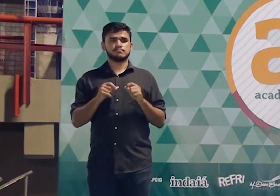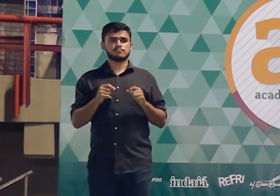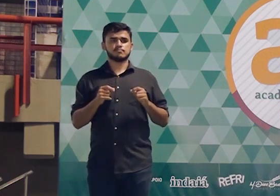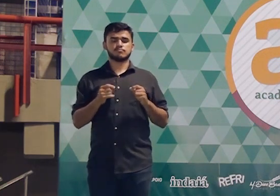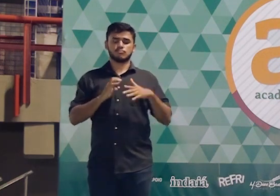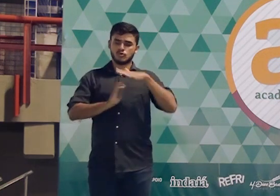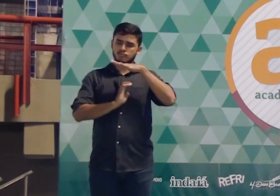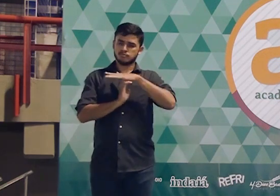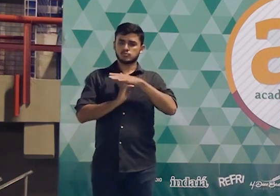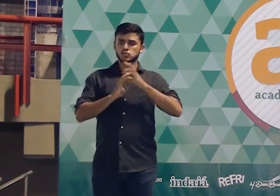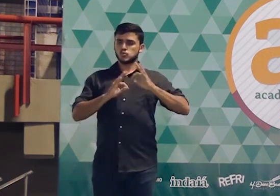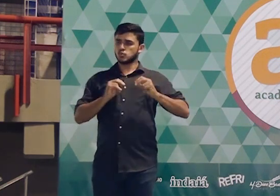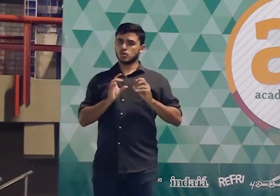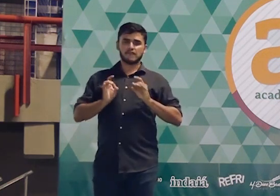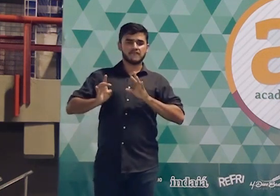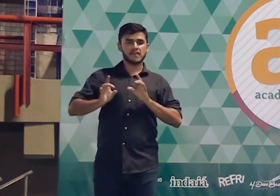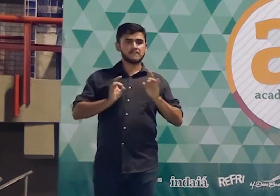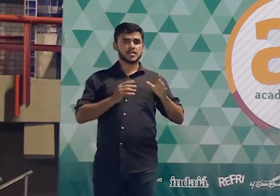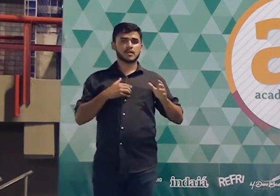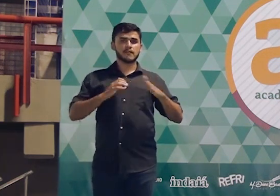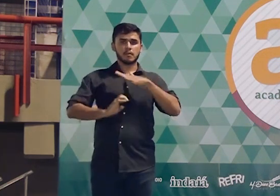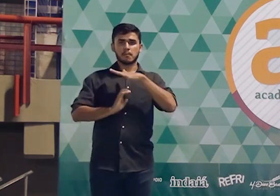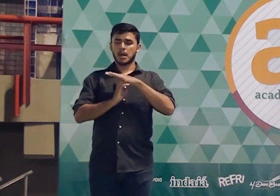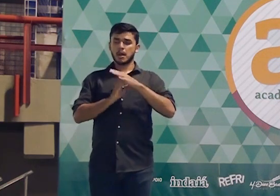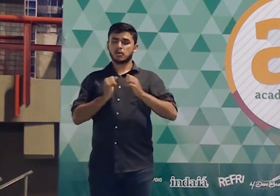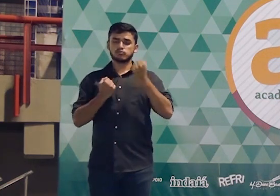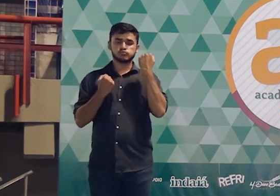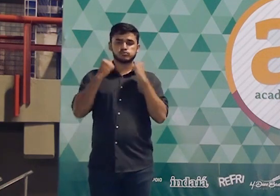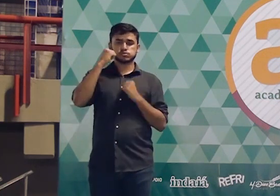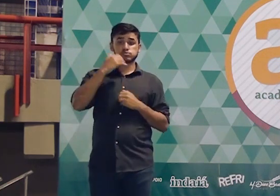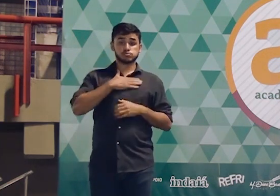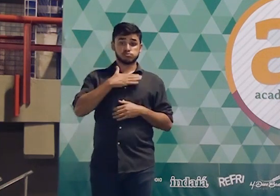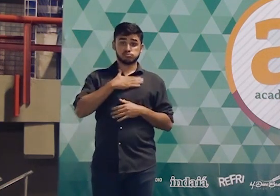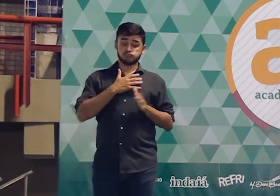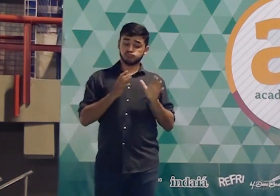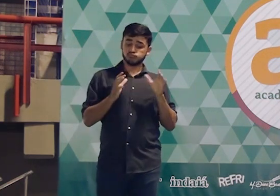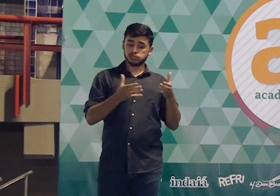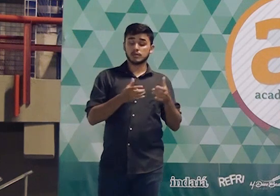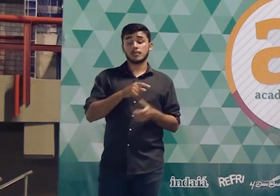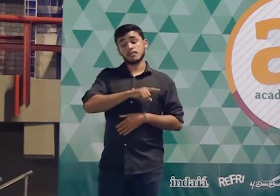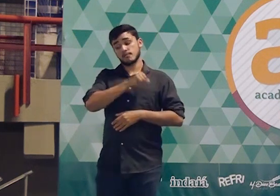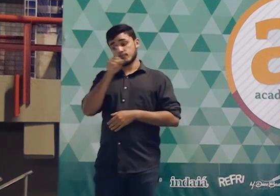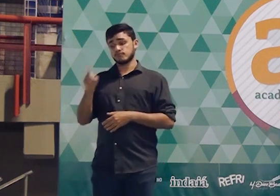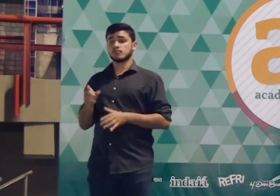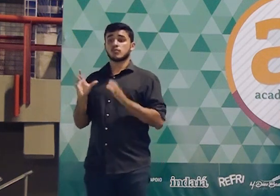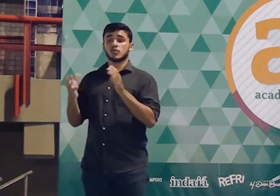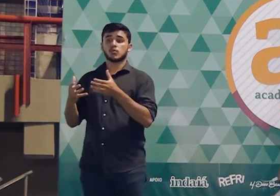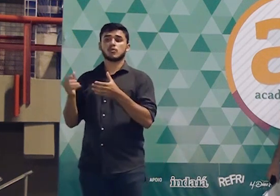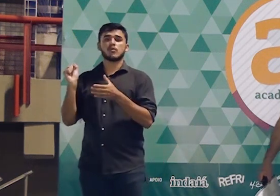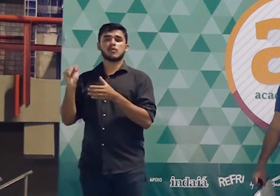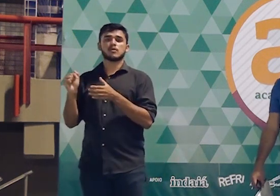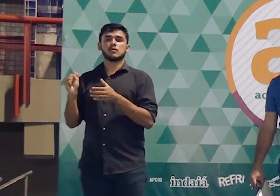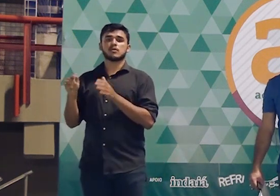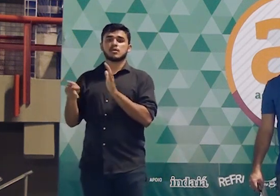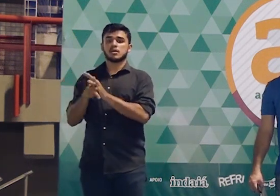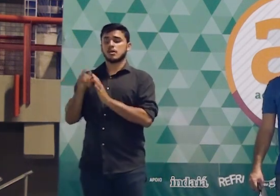Os meios de produção, beleza? E o segundo cara é quem? É